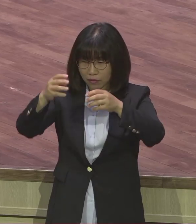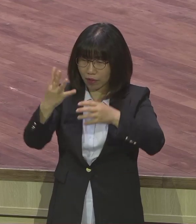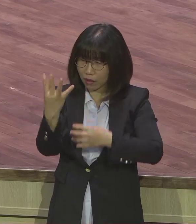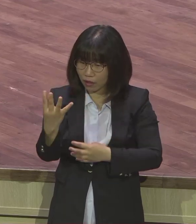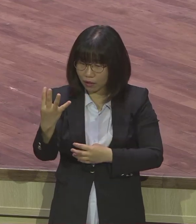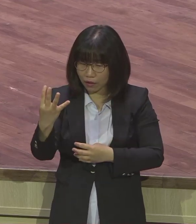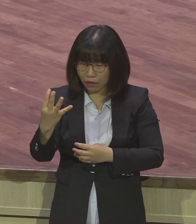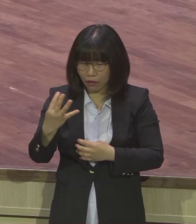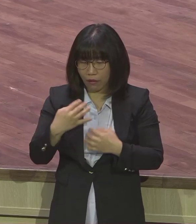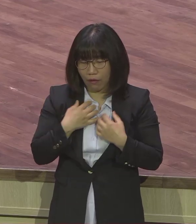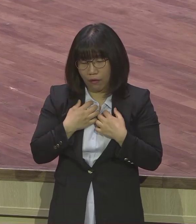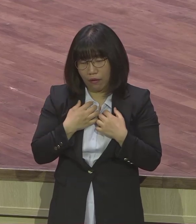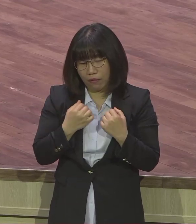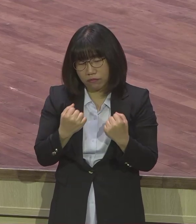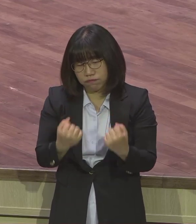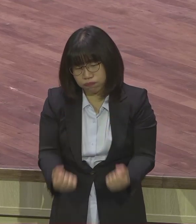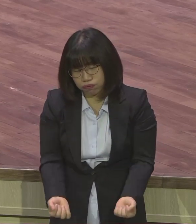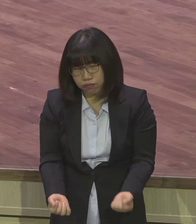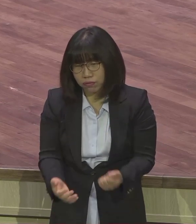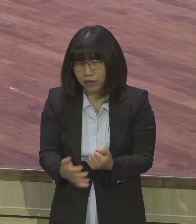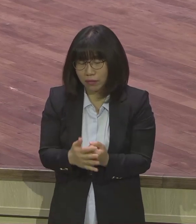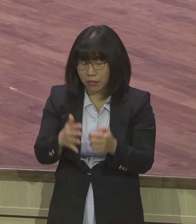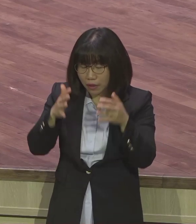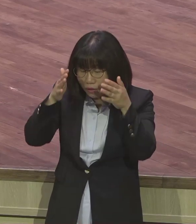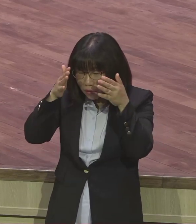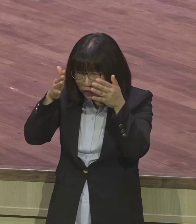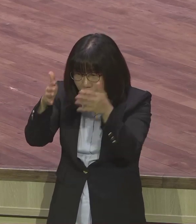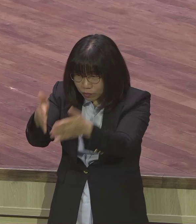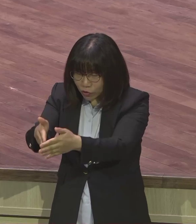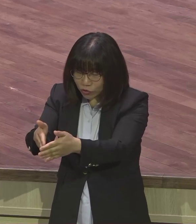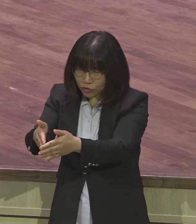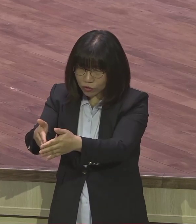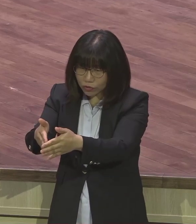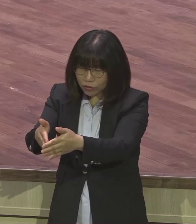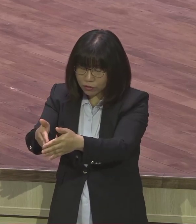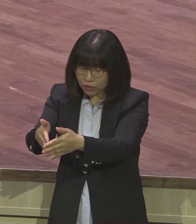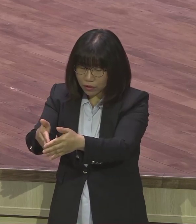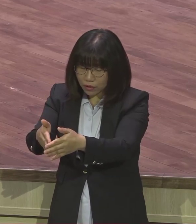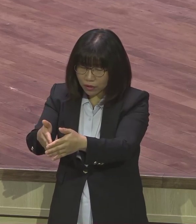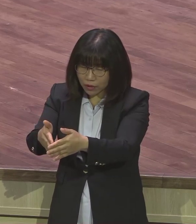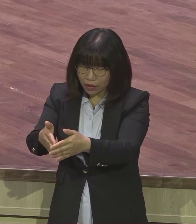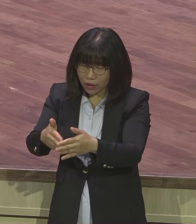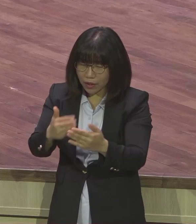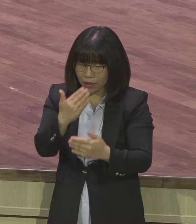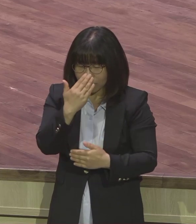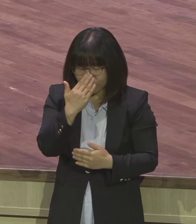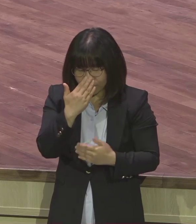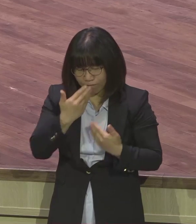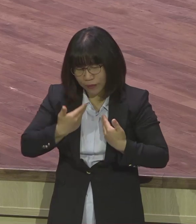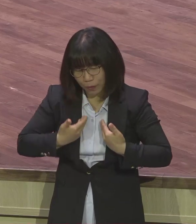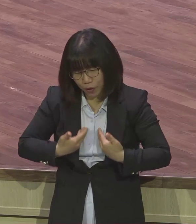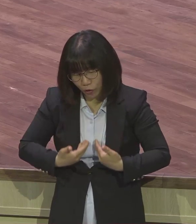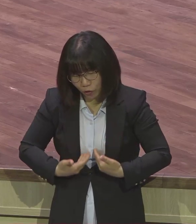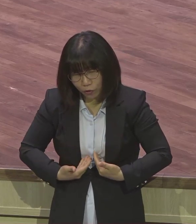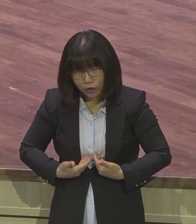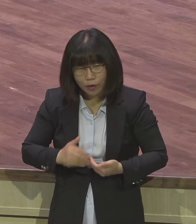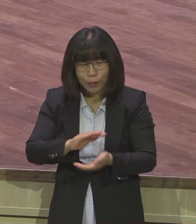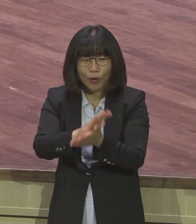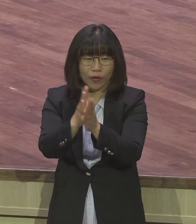빠진대요. 그래가지고 결국은 집중력을 분산시켜서 온선한 그런 유약하게 만들어버린